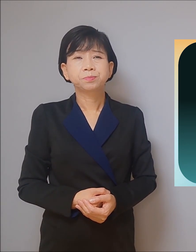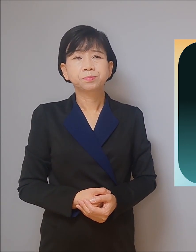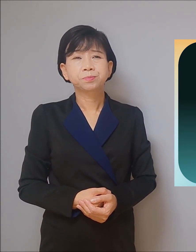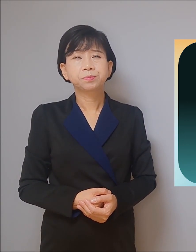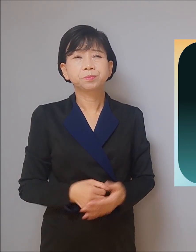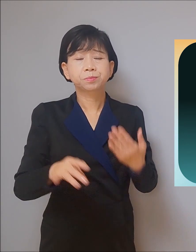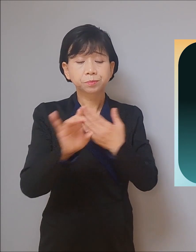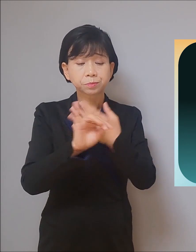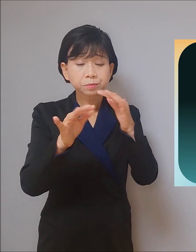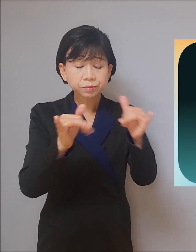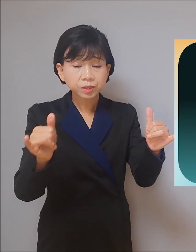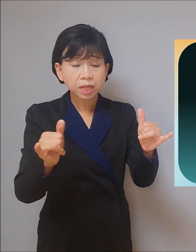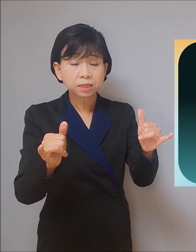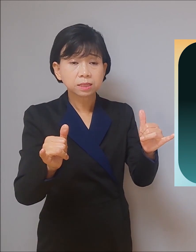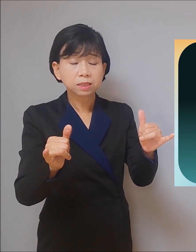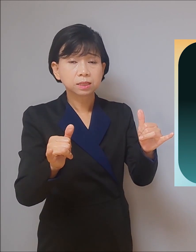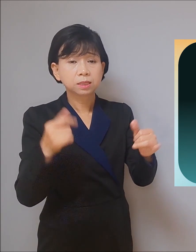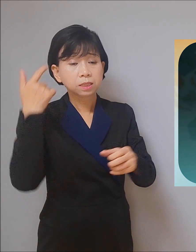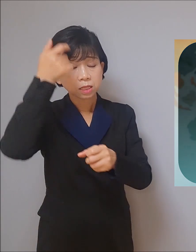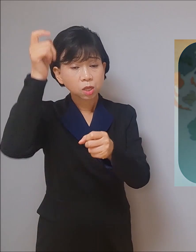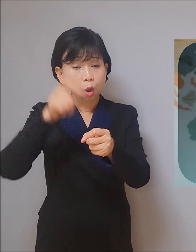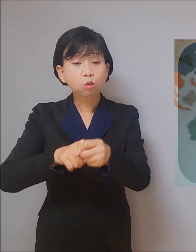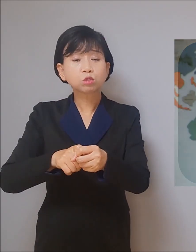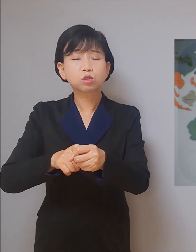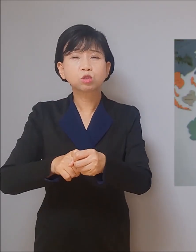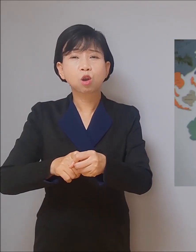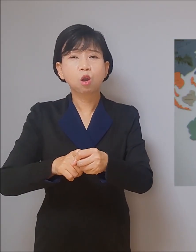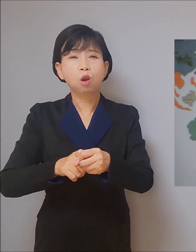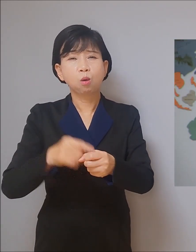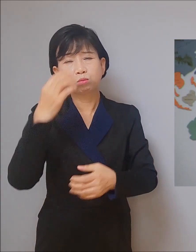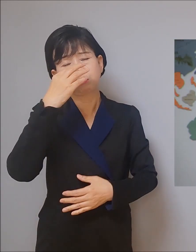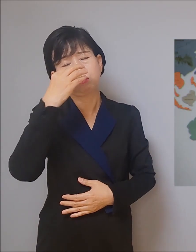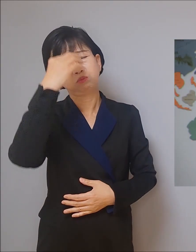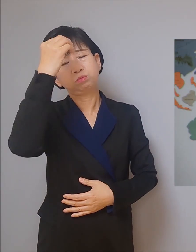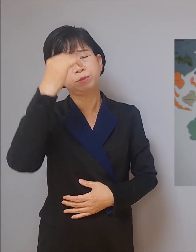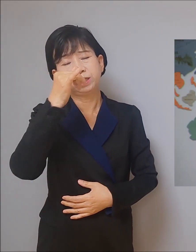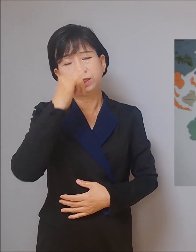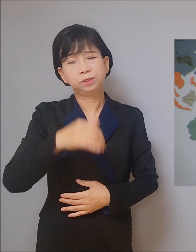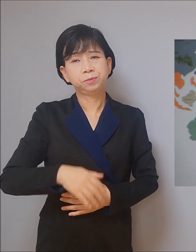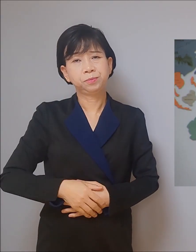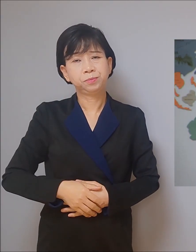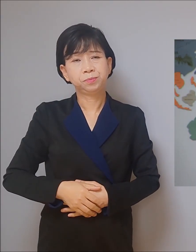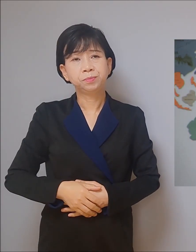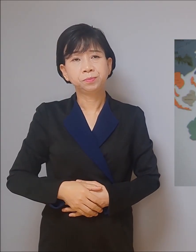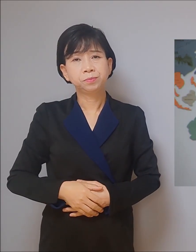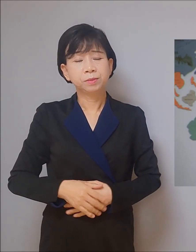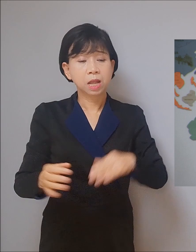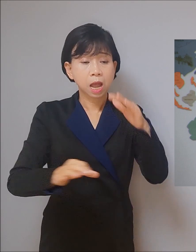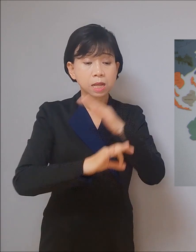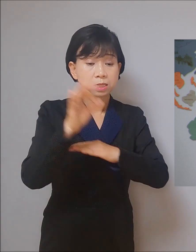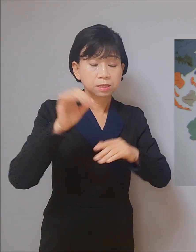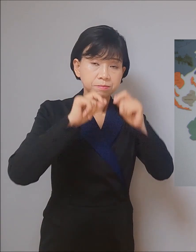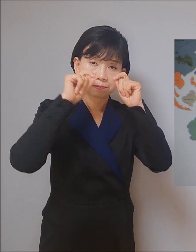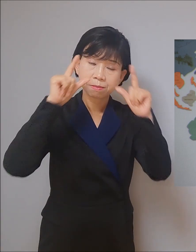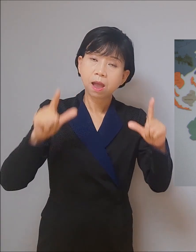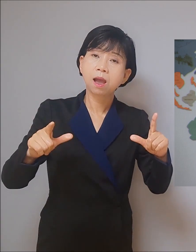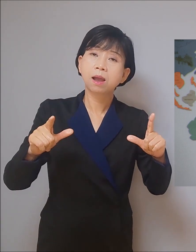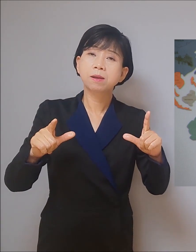이 바리새인들에게는요 영적인 우월감이 있는 겁니다. 그래서 이들은요 아침에 일어나면